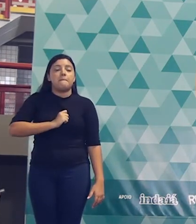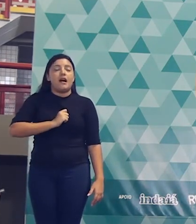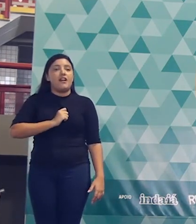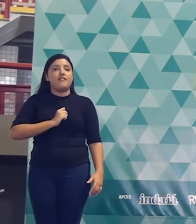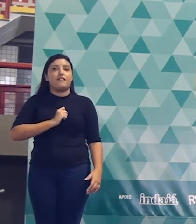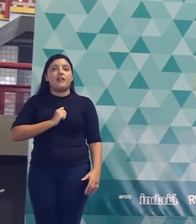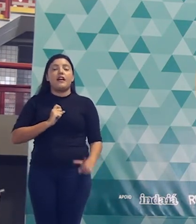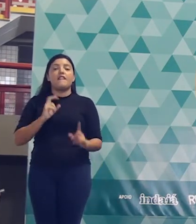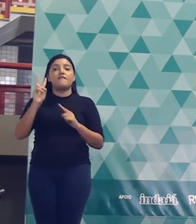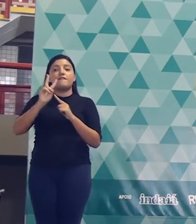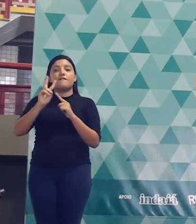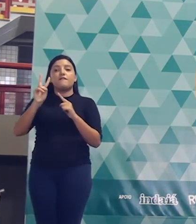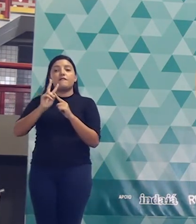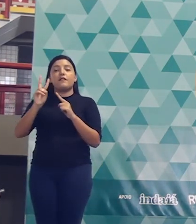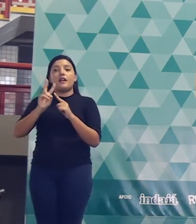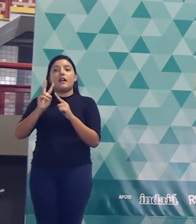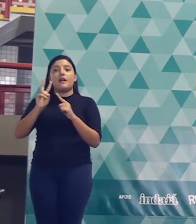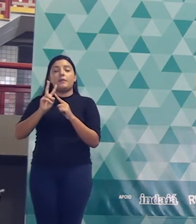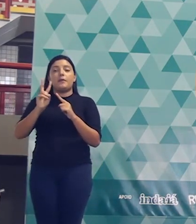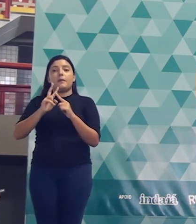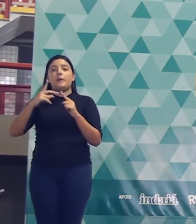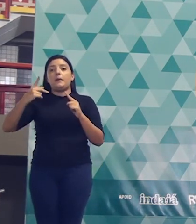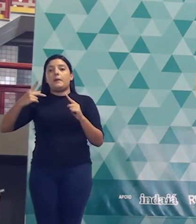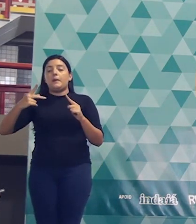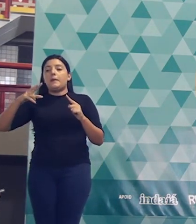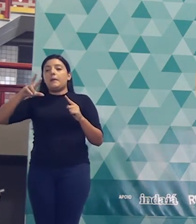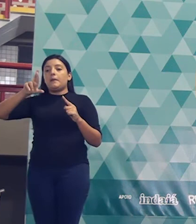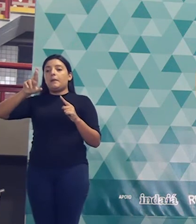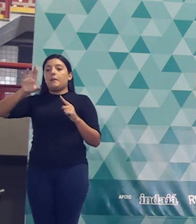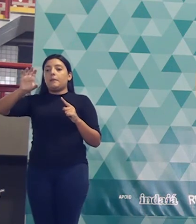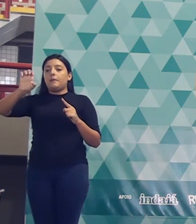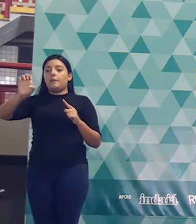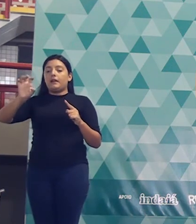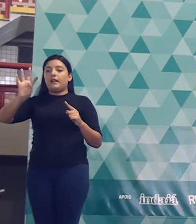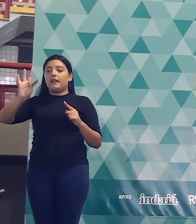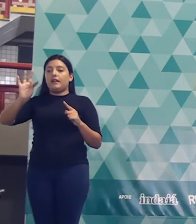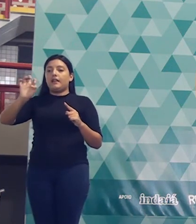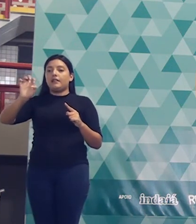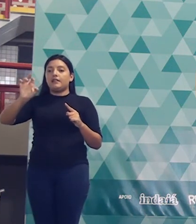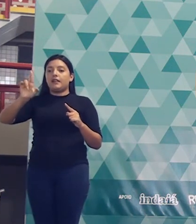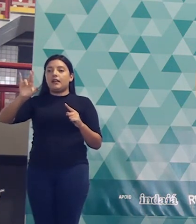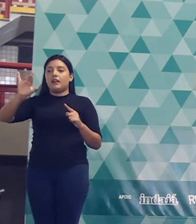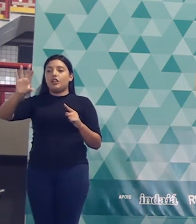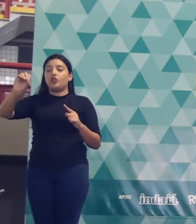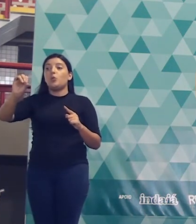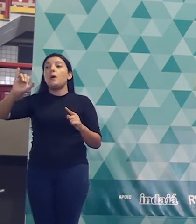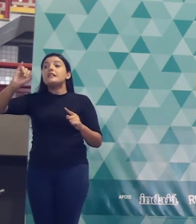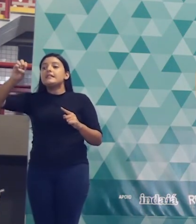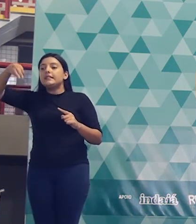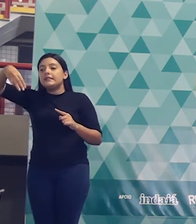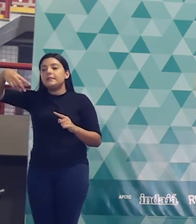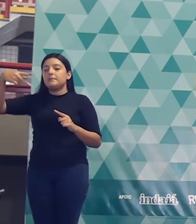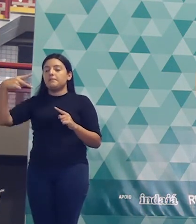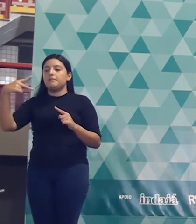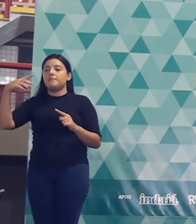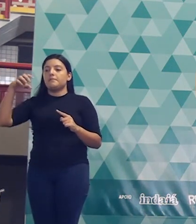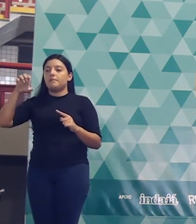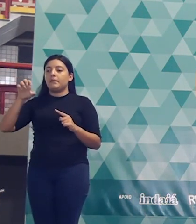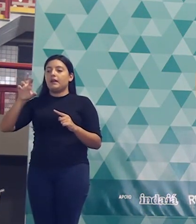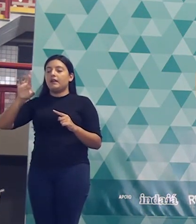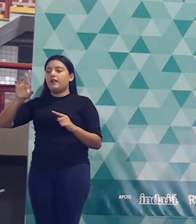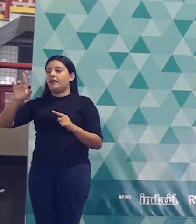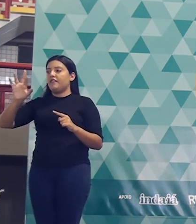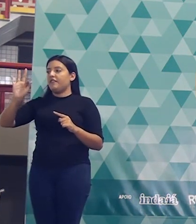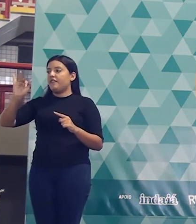amar, conjugado no pretérito imperfeito, ó, imperfeito, certo? O que